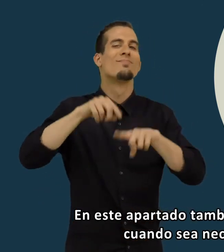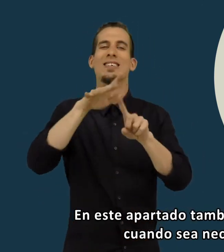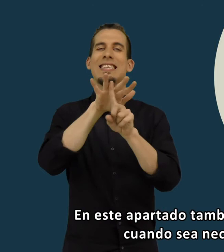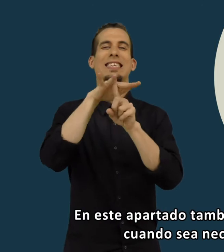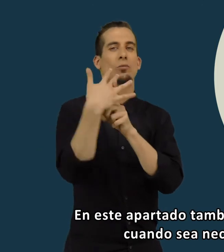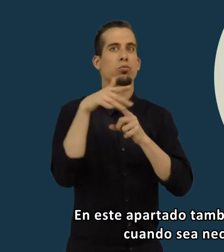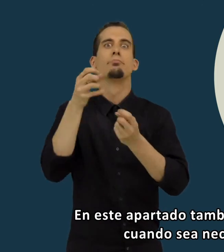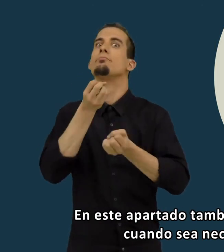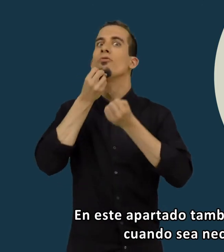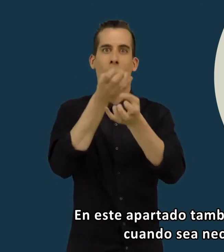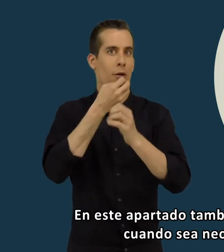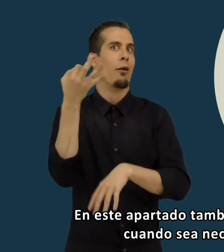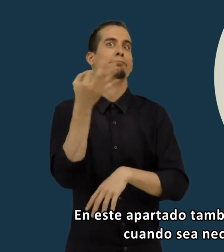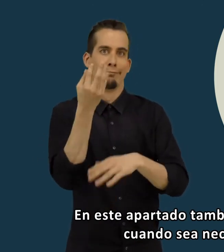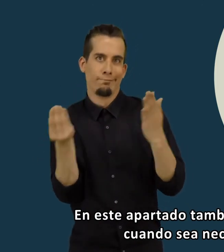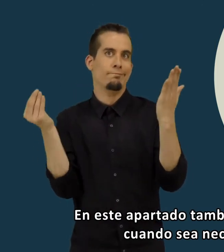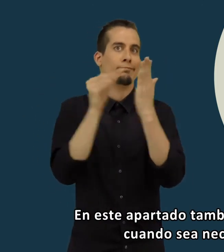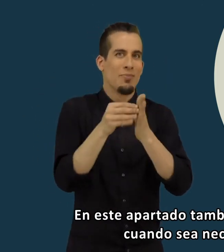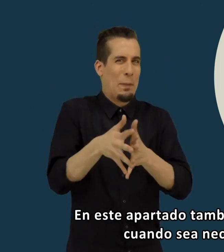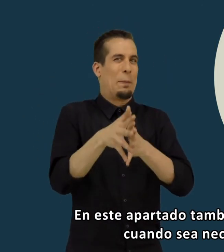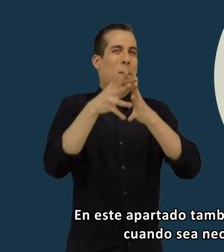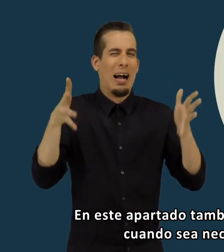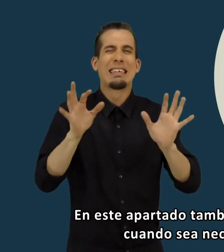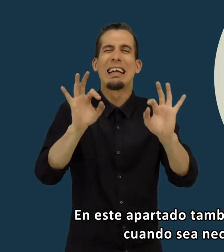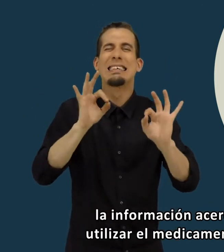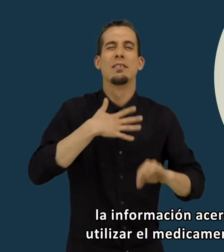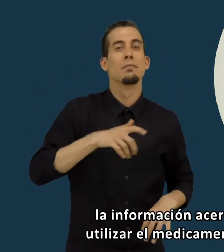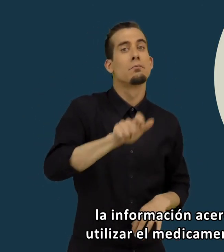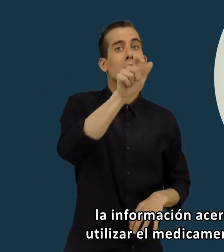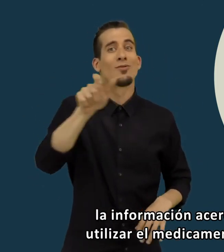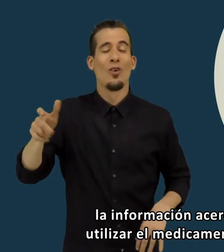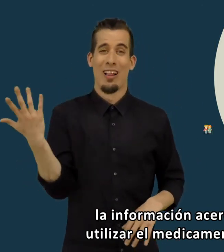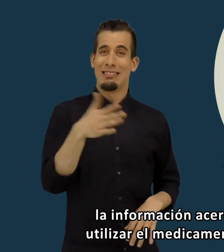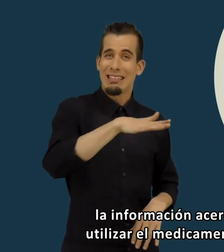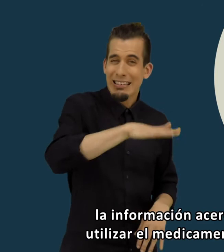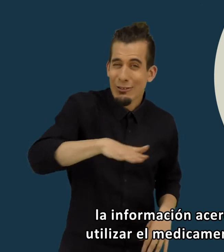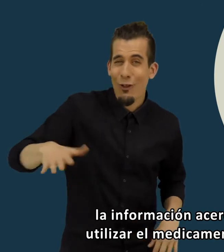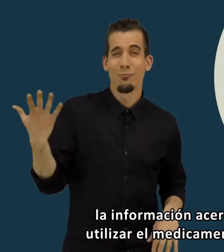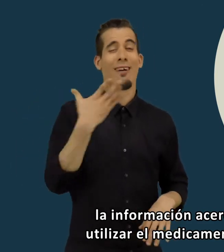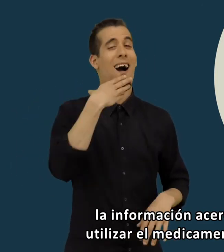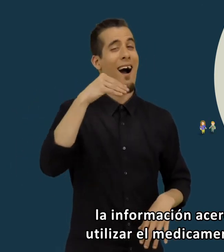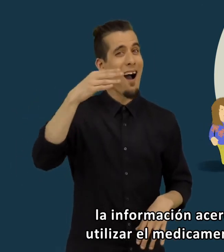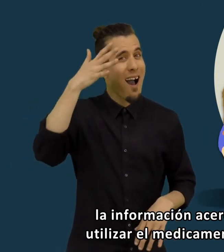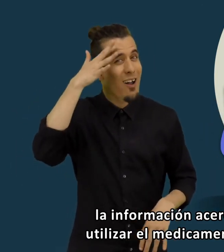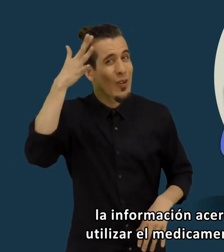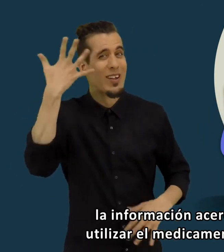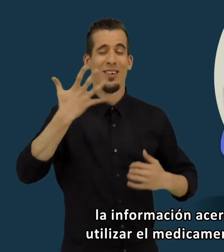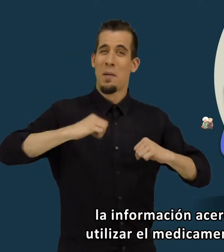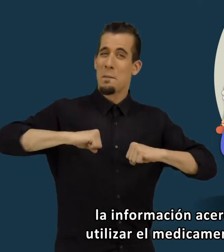En este apartado también se incluye, cuando sea necesario, la información acerca de cómo utilizar el